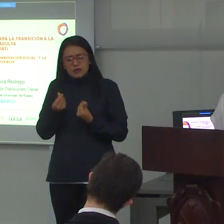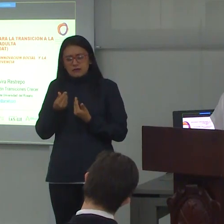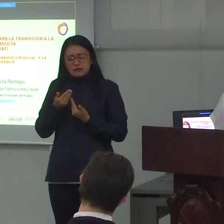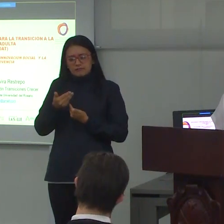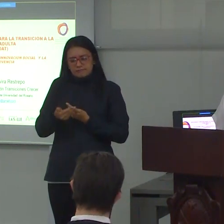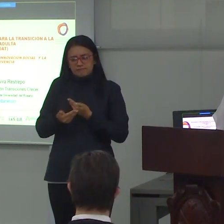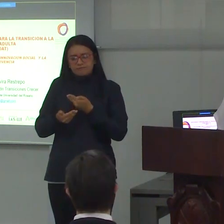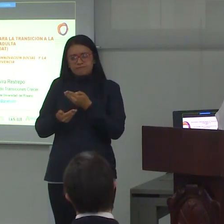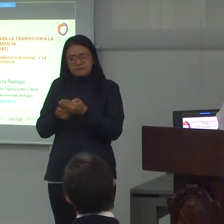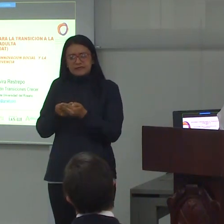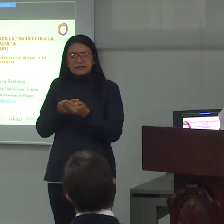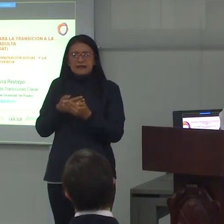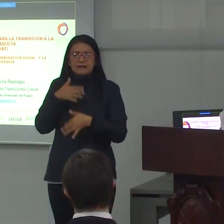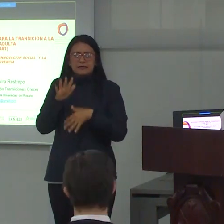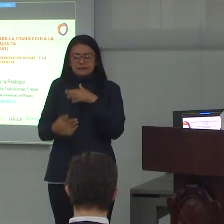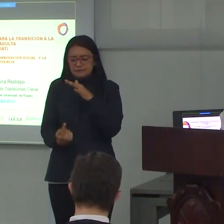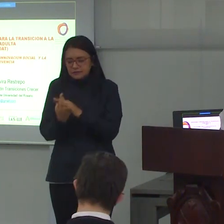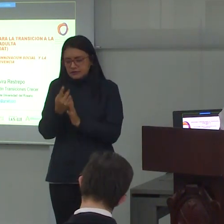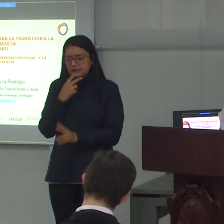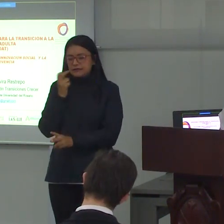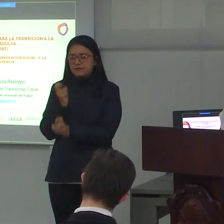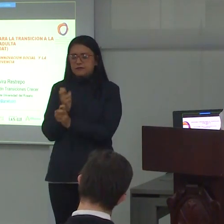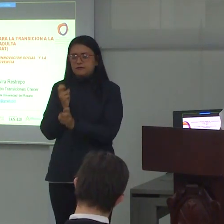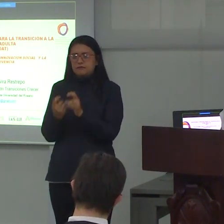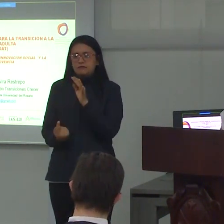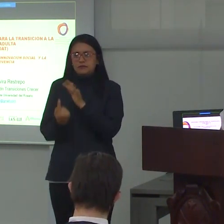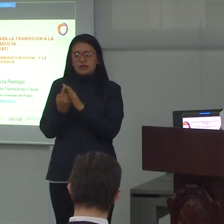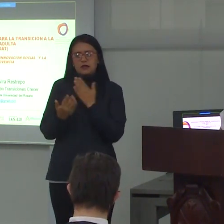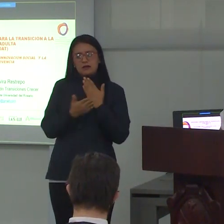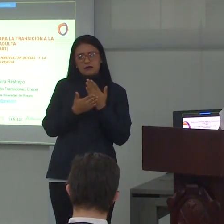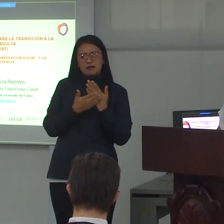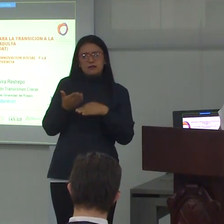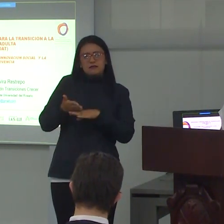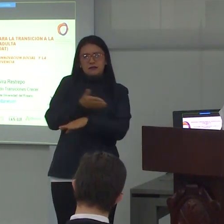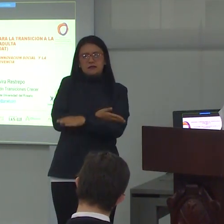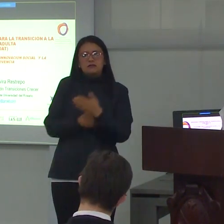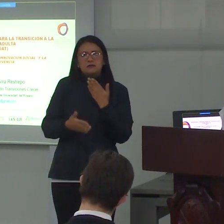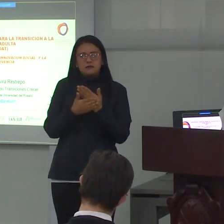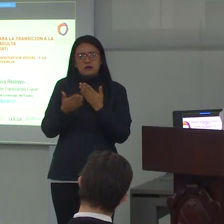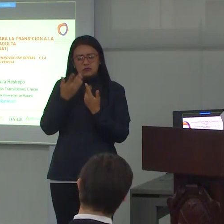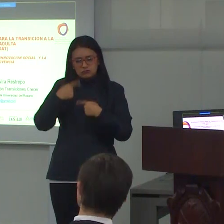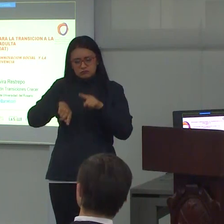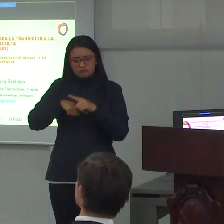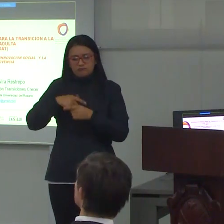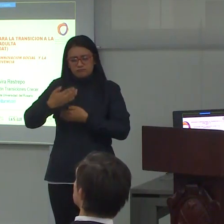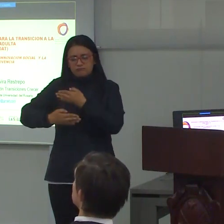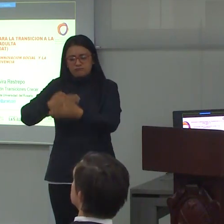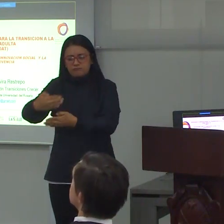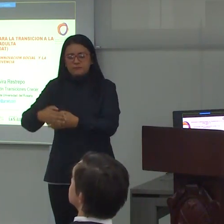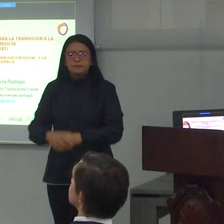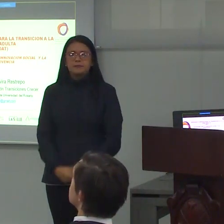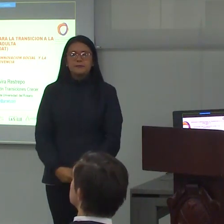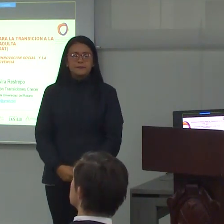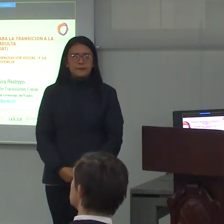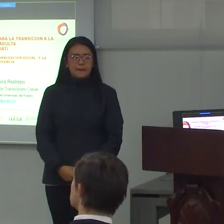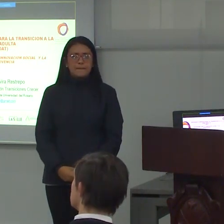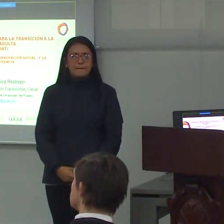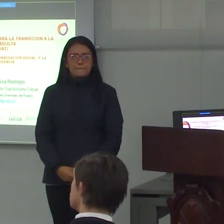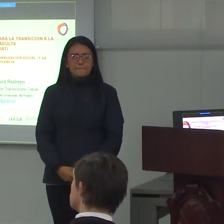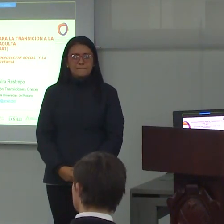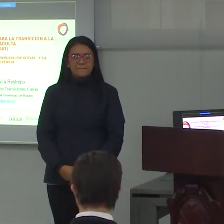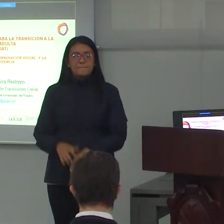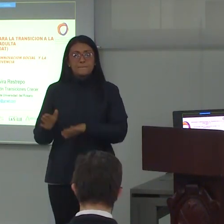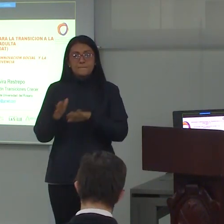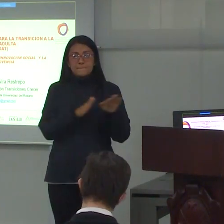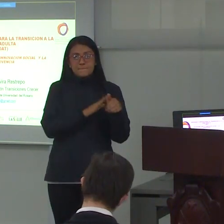con dificultades, pero con indicios importantes de que vamos avanzando. Entonces, voy a hacer